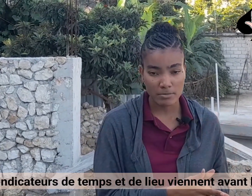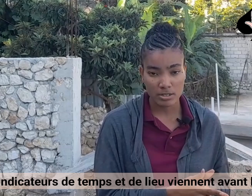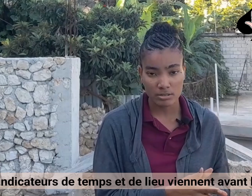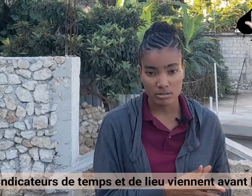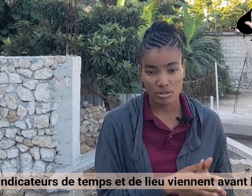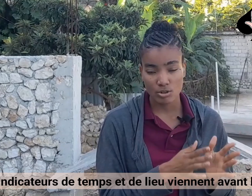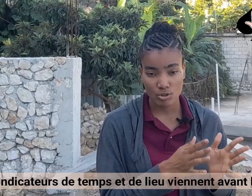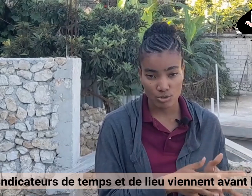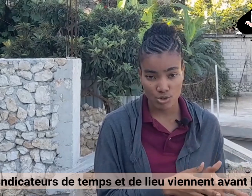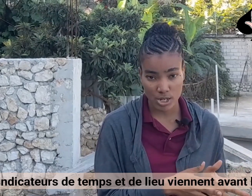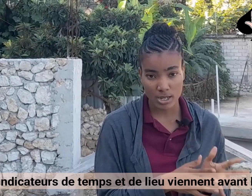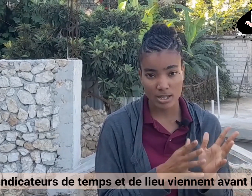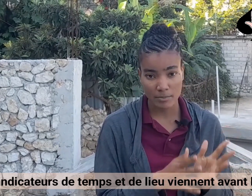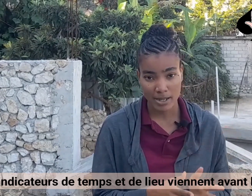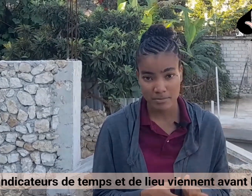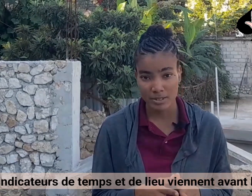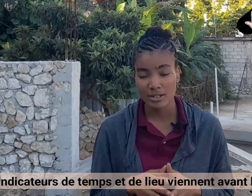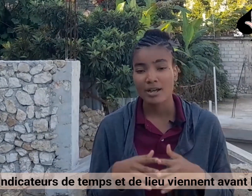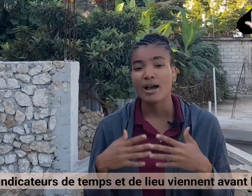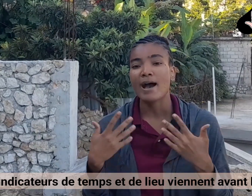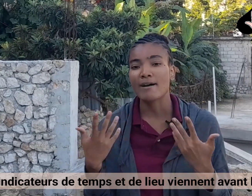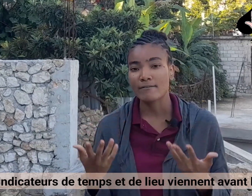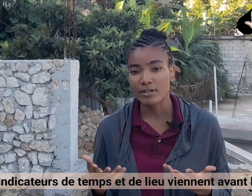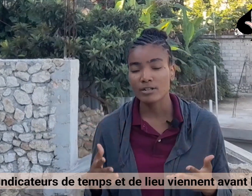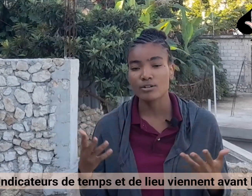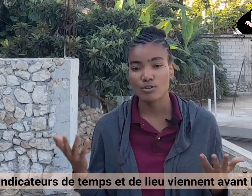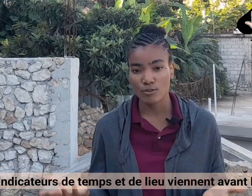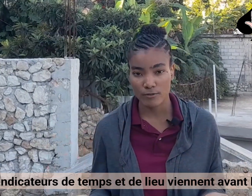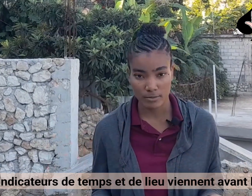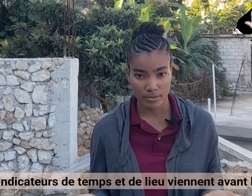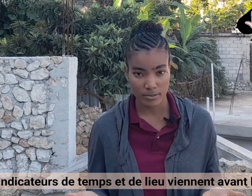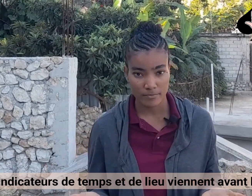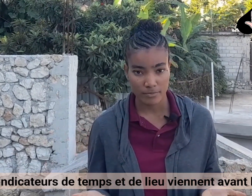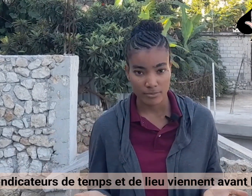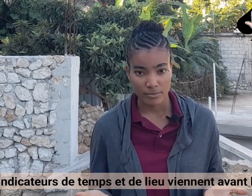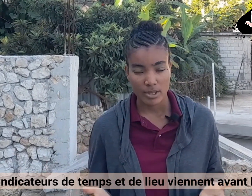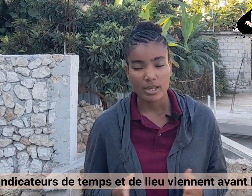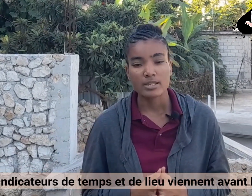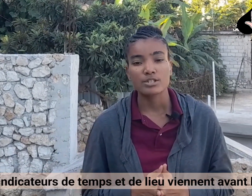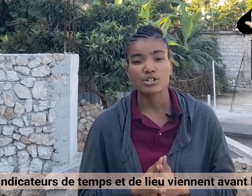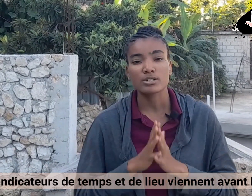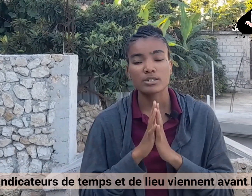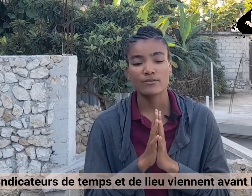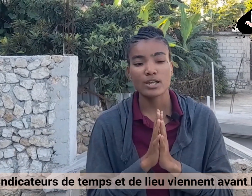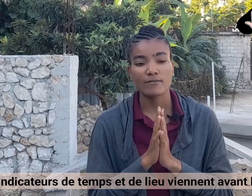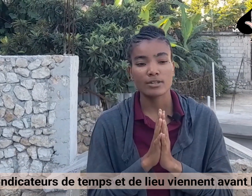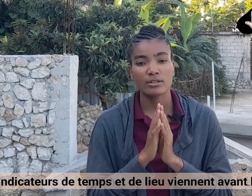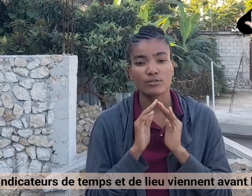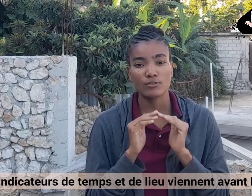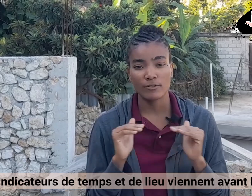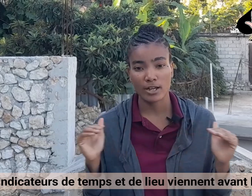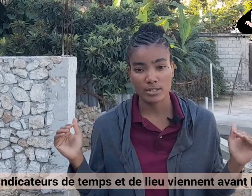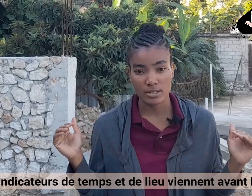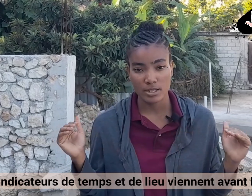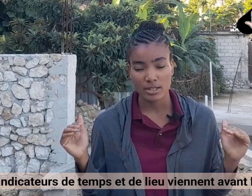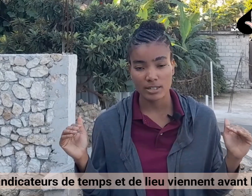l'emplacement, le sujet, l'emplacement avant le verbe. Genre, si vous avez une phrase qui